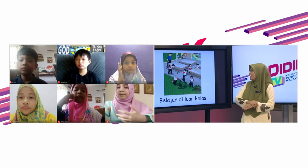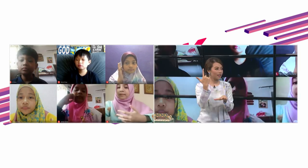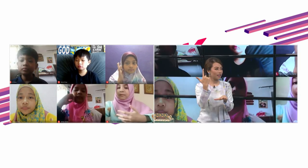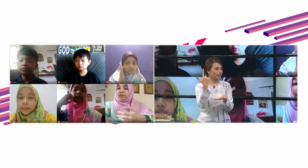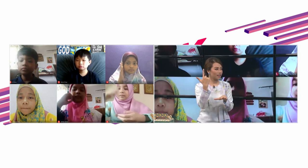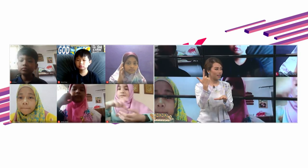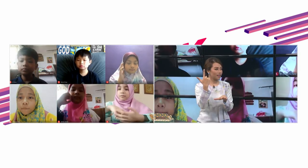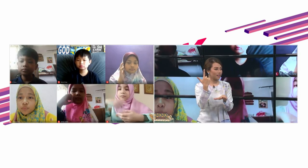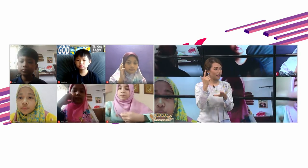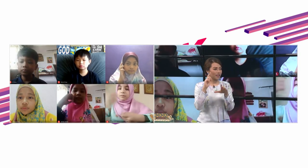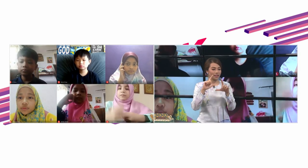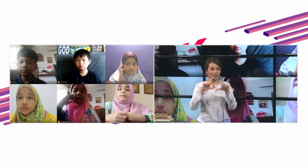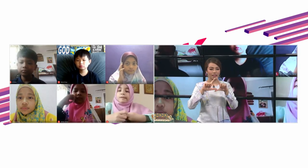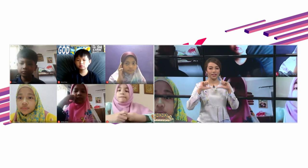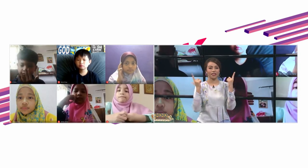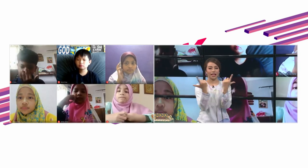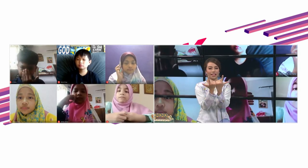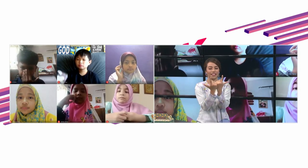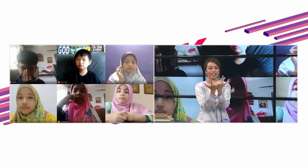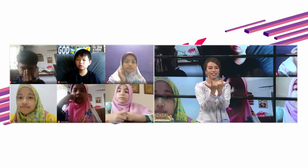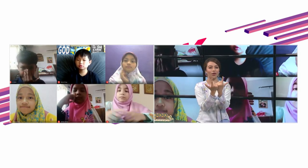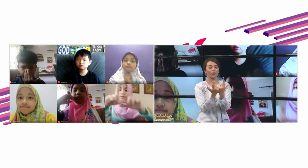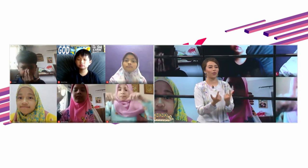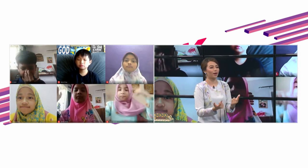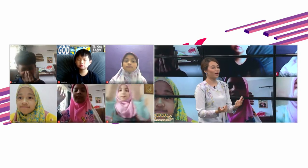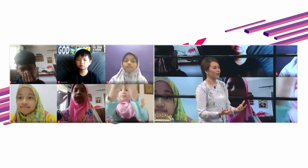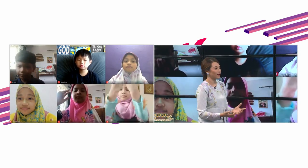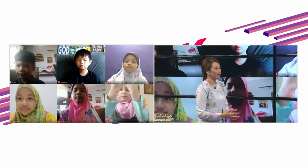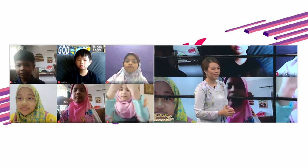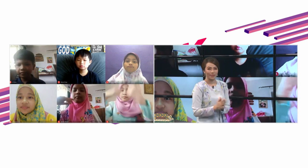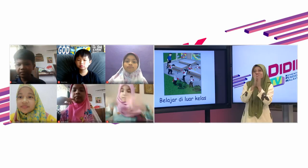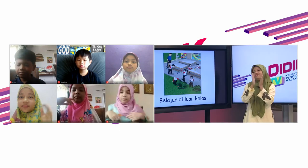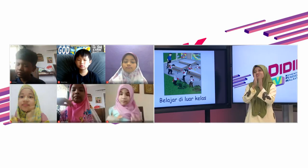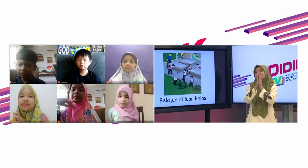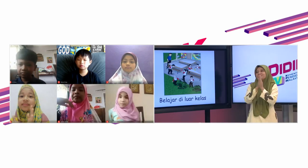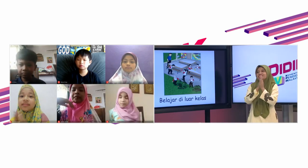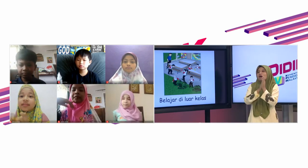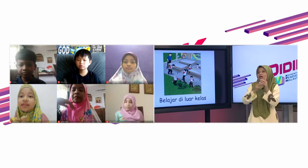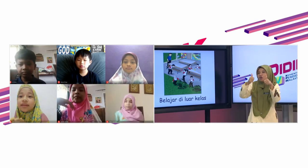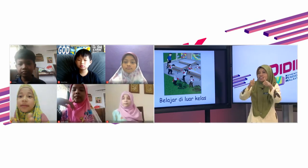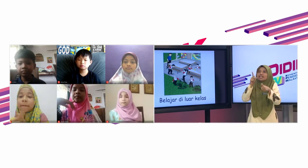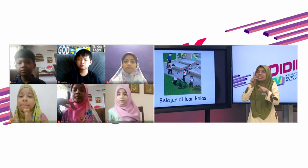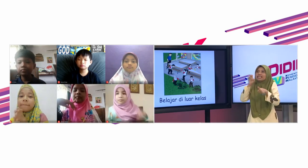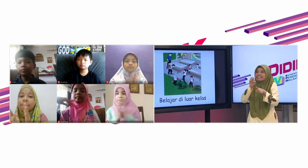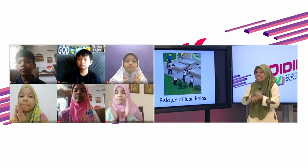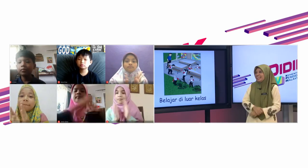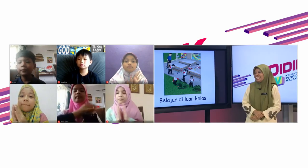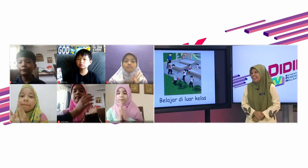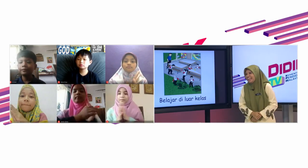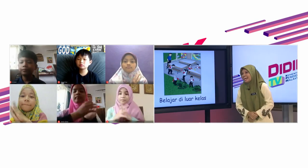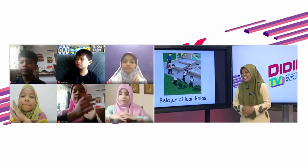Di luar. Kelas. Kelas. Okey. Bagi tepuk lagi. Bagus Kakak